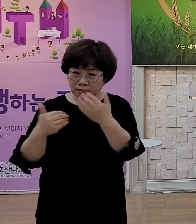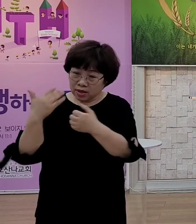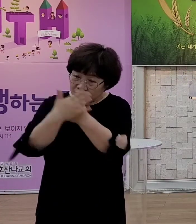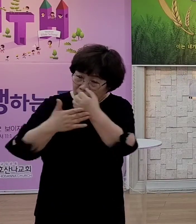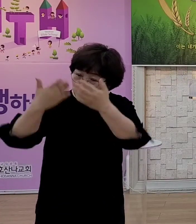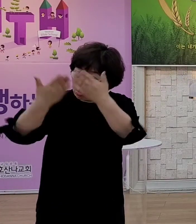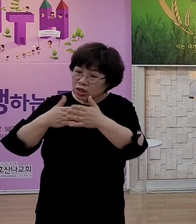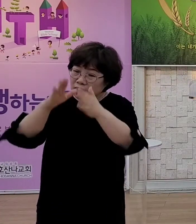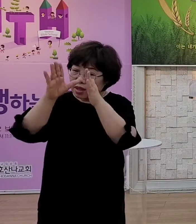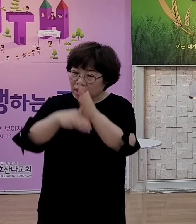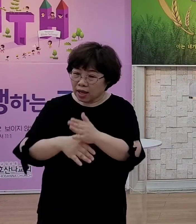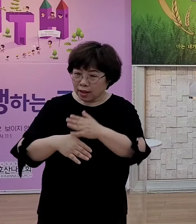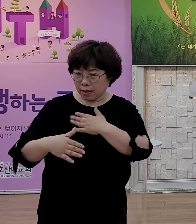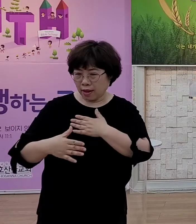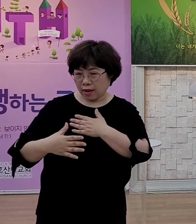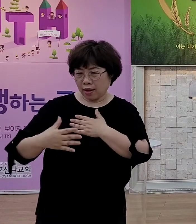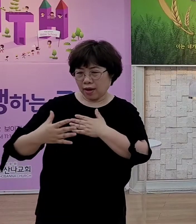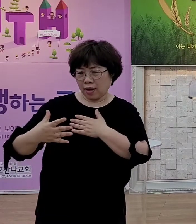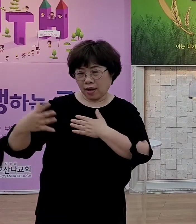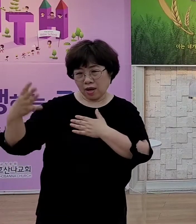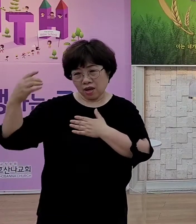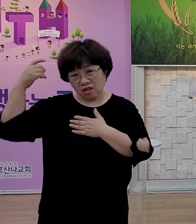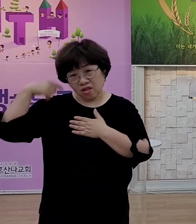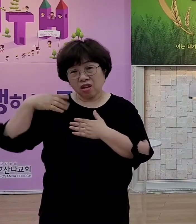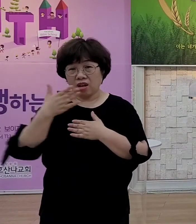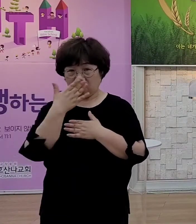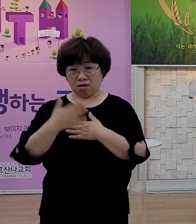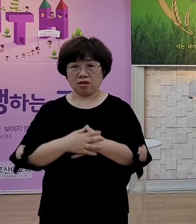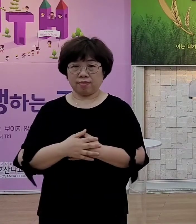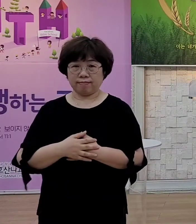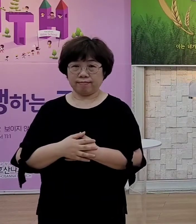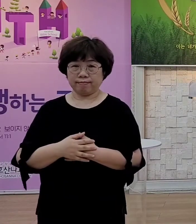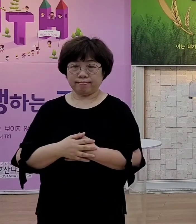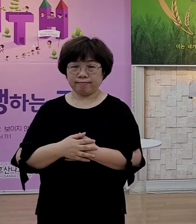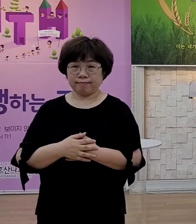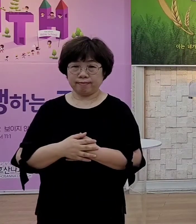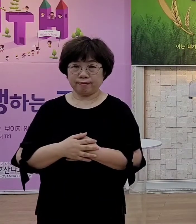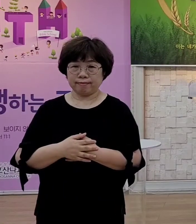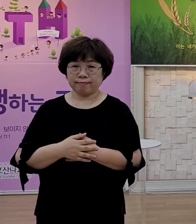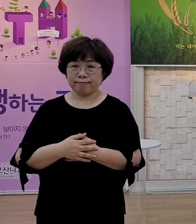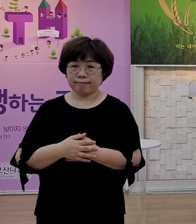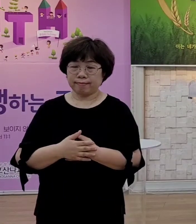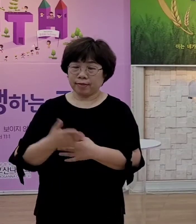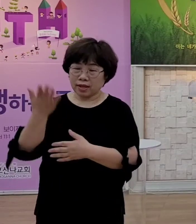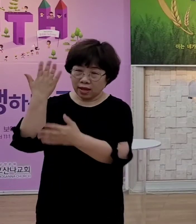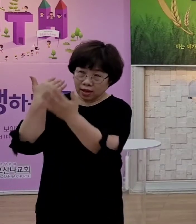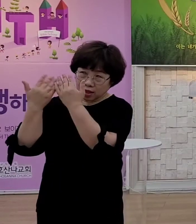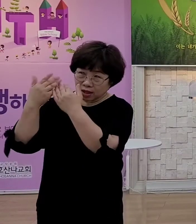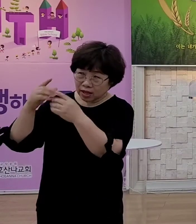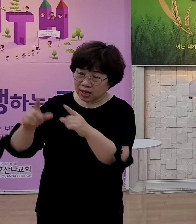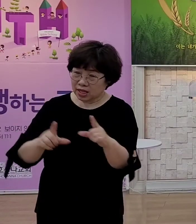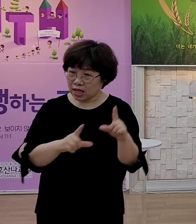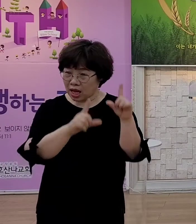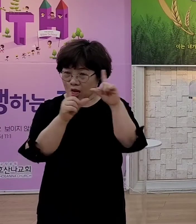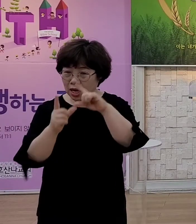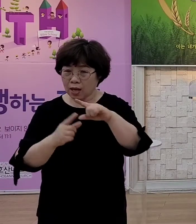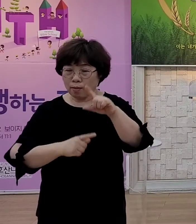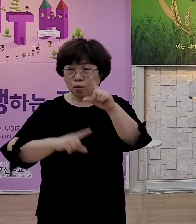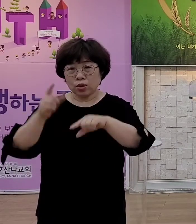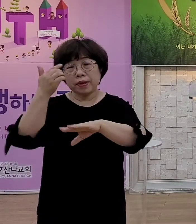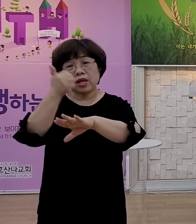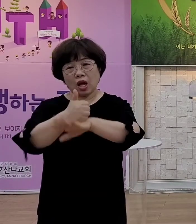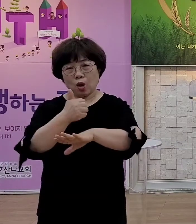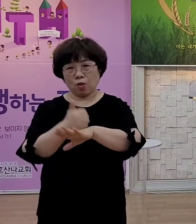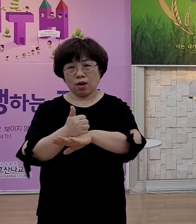하나님이 주셔야만 우리가 받아 누릴 수 있다라는 것. 여러분, 이게 우리가 지난 과거를 살아온 결과입니다. 그래서 그